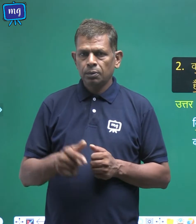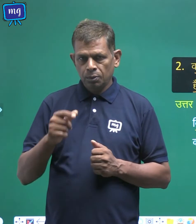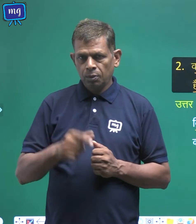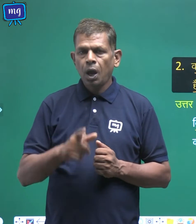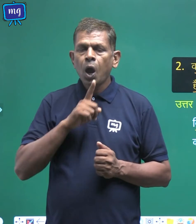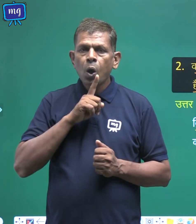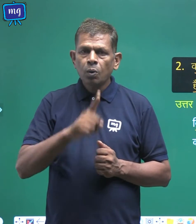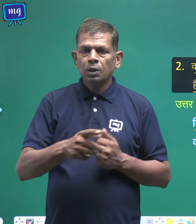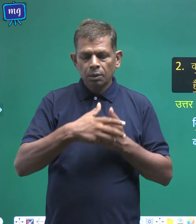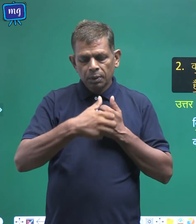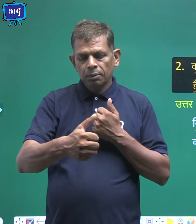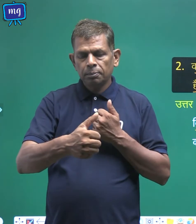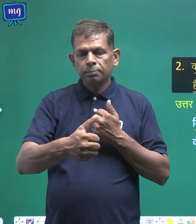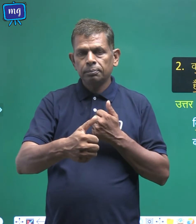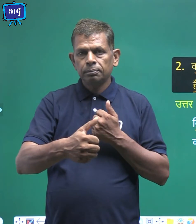वास्तविक प्रतिबिंब